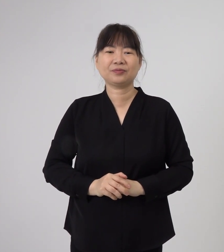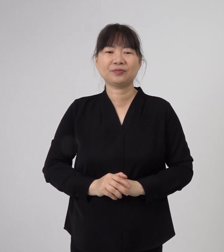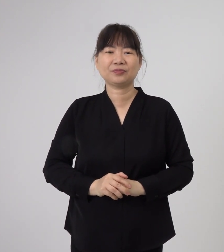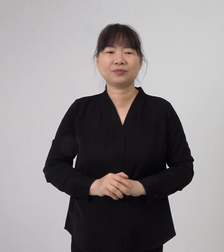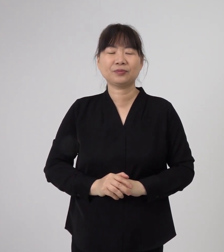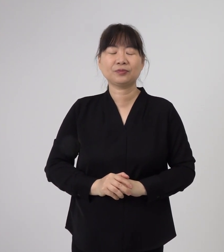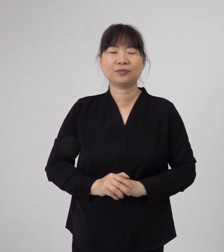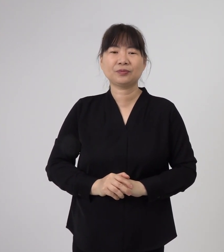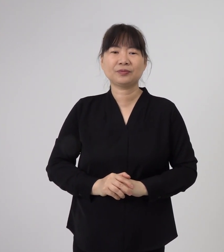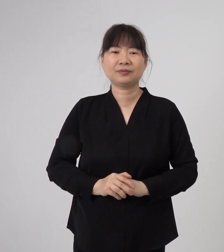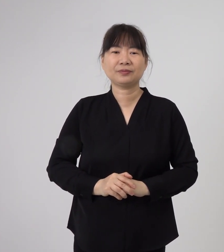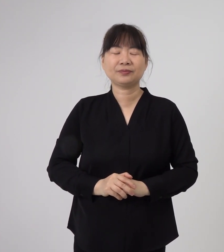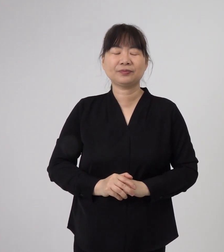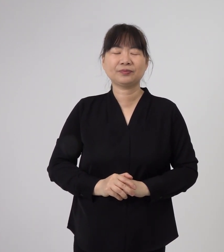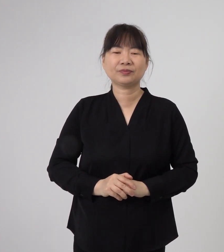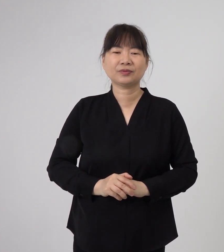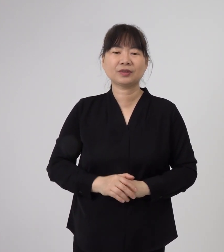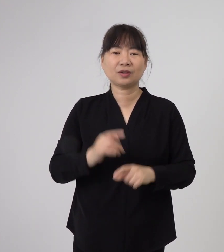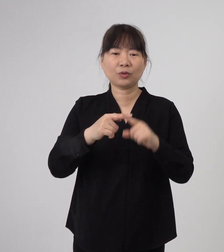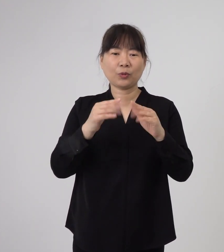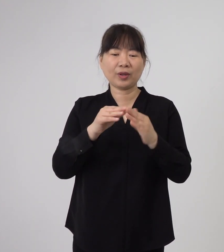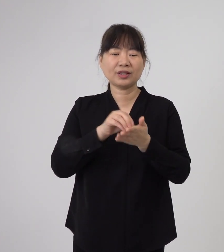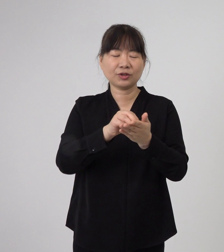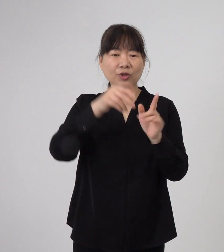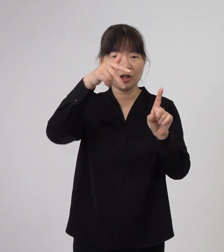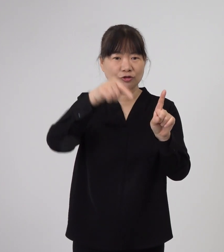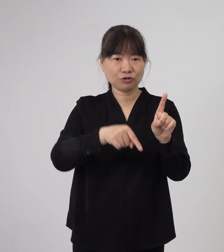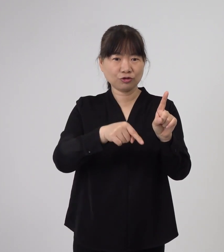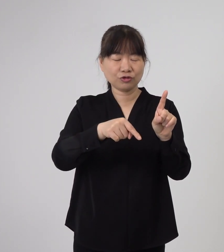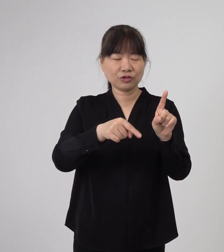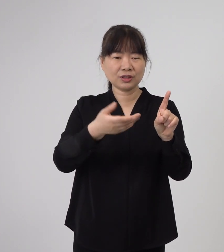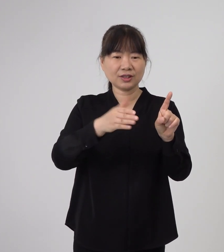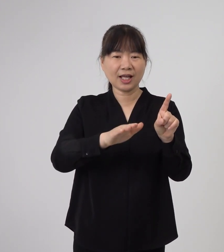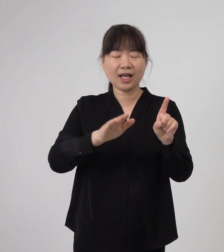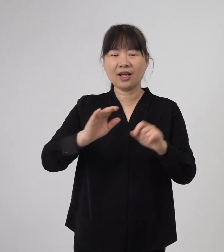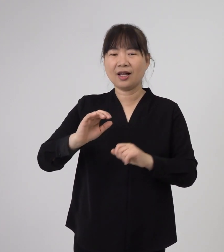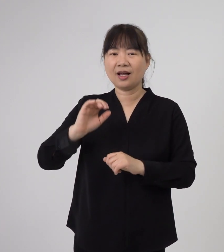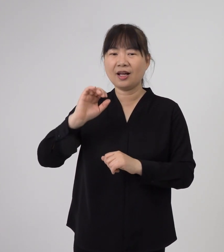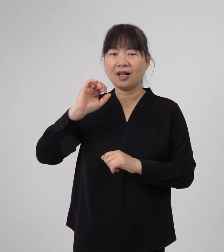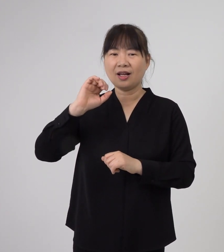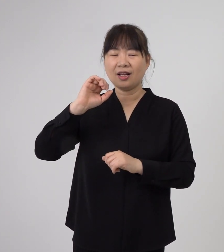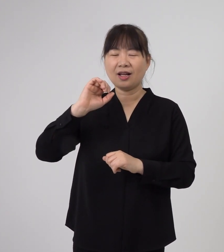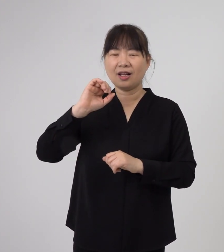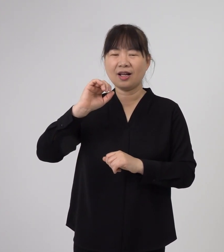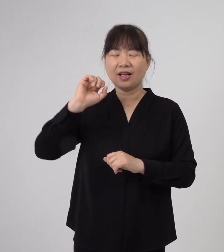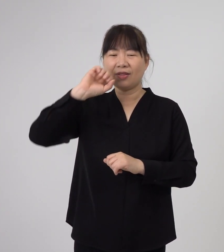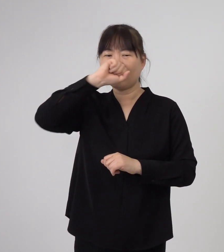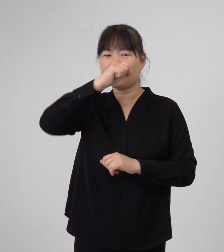아니, 교회 등록한 지 일주일밖에 안 된 친구가 대만 선교를 따라왔어요.